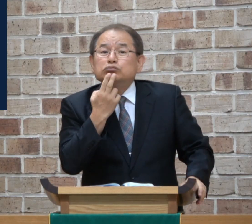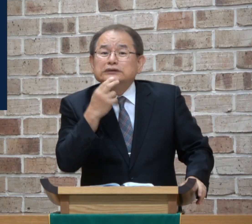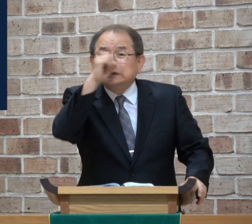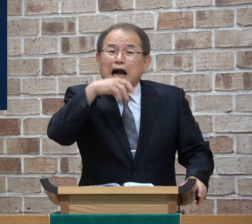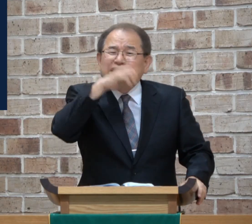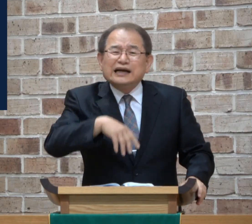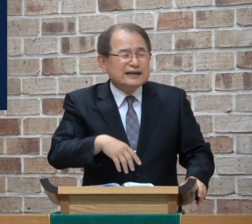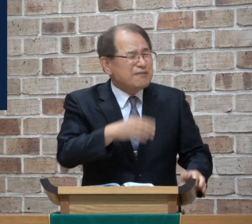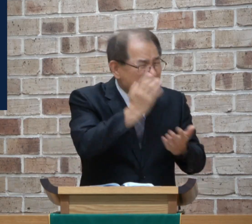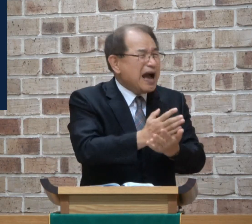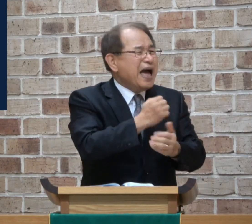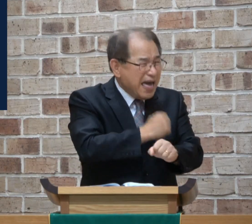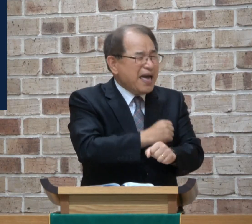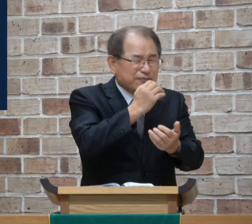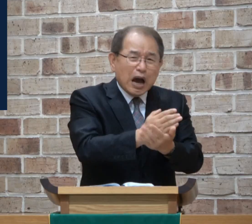있습니다.